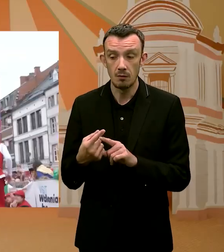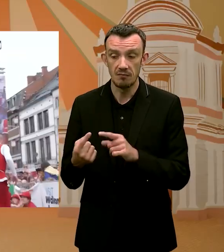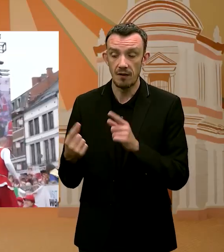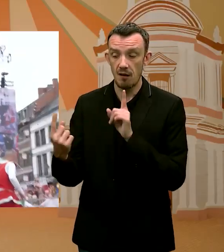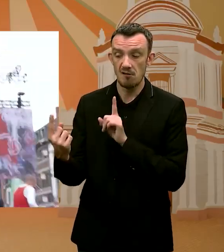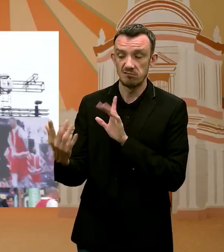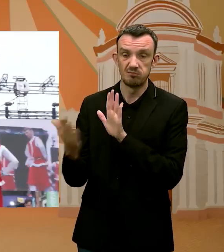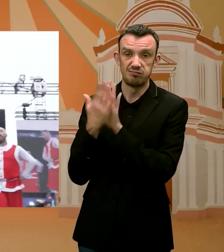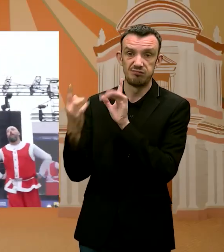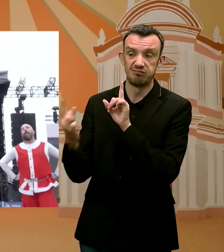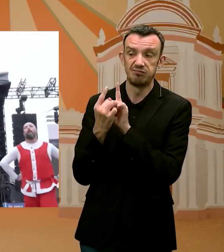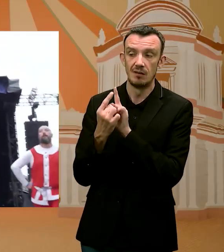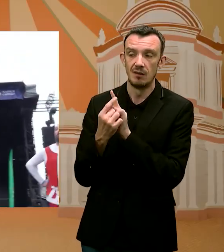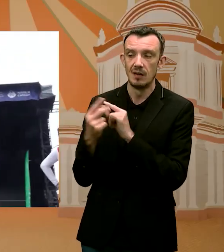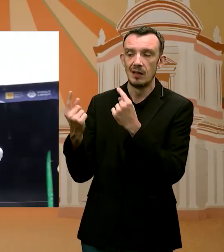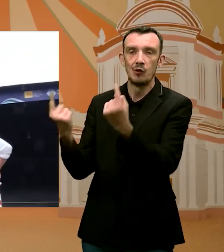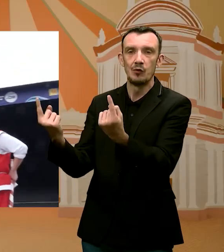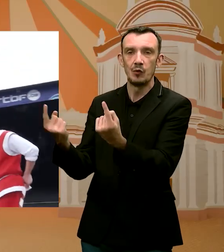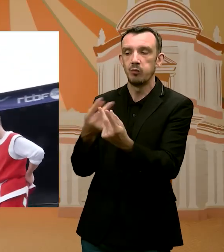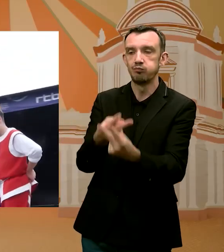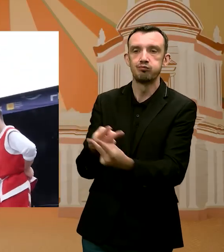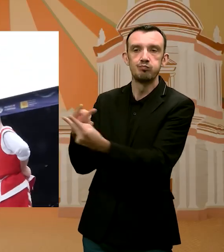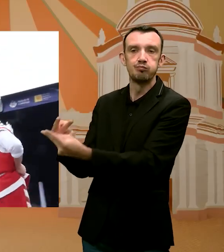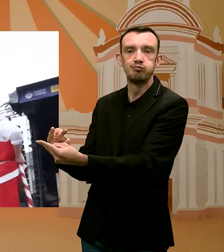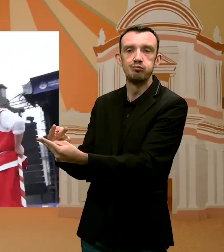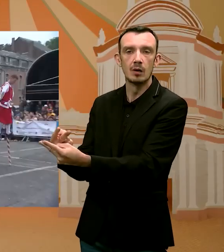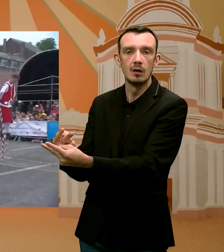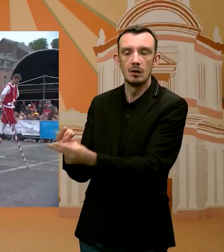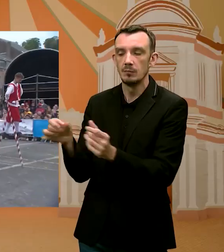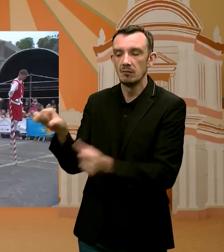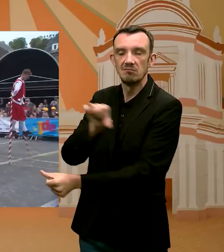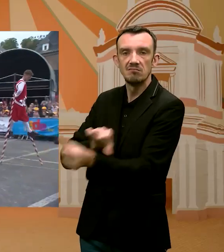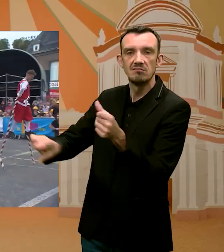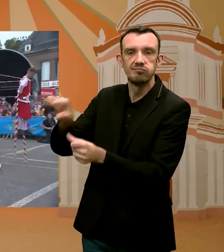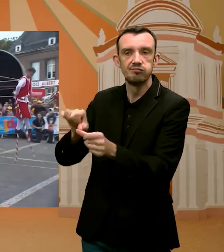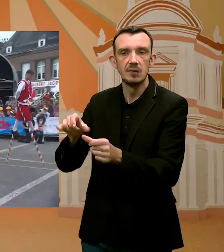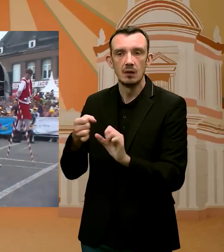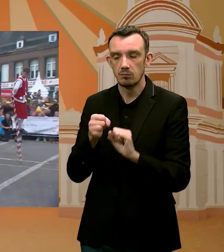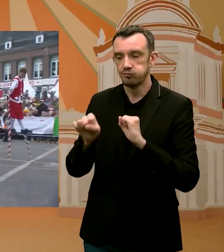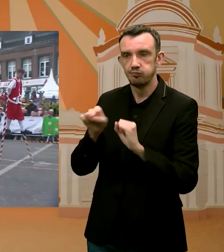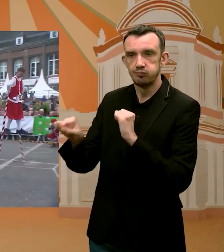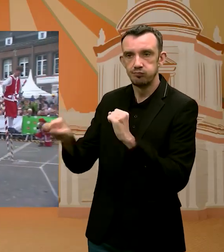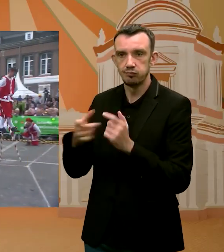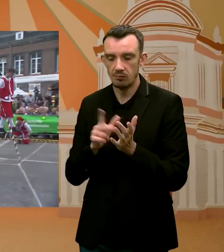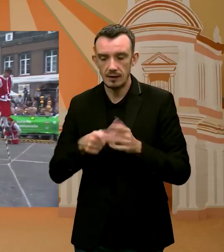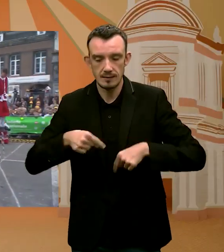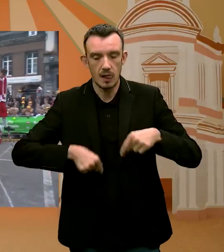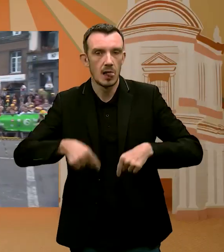Donc on est vraiment sur une tournante. Et voilà, Robin, à nouveau, essaye de marcher un peu. Évidemment, comme ils sont plus que 4, ils ont